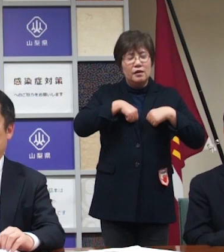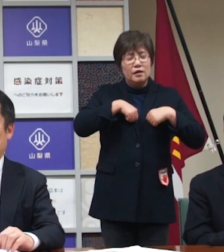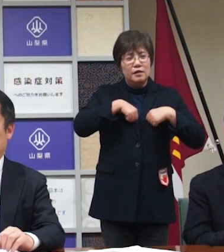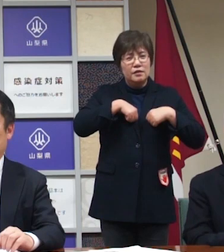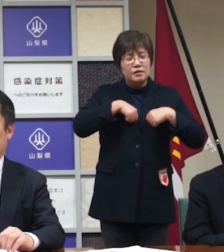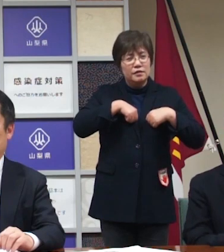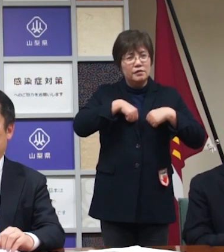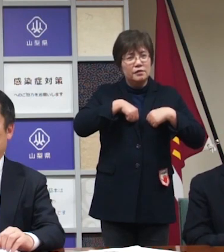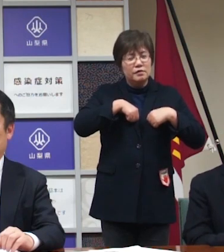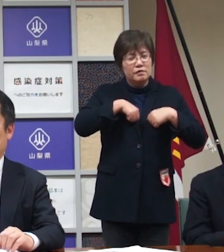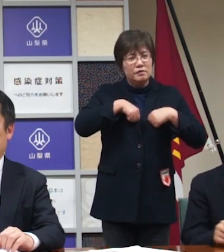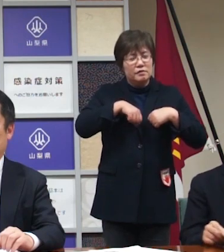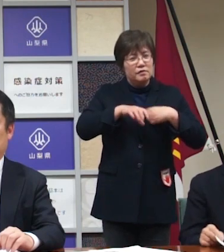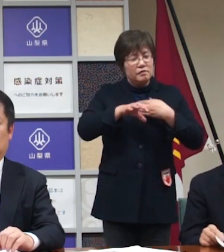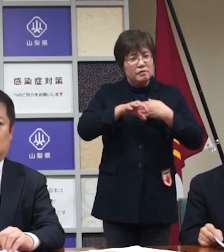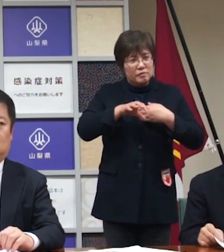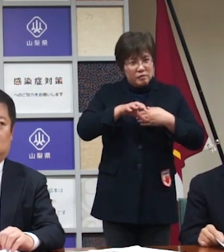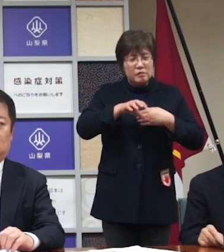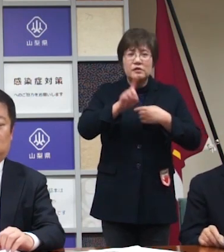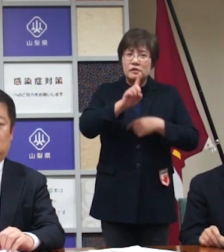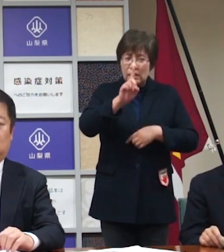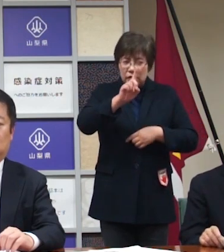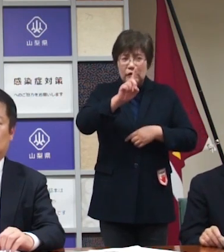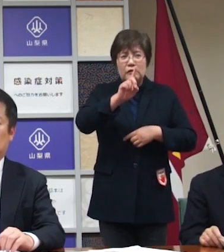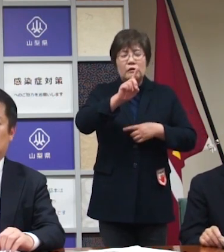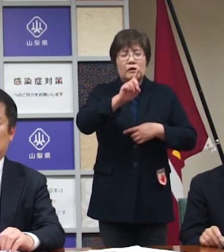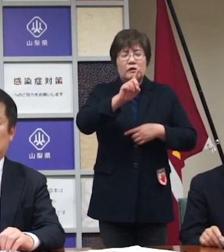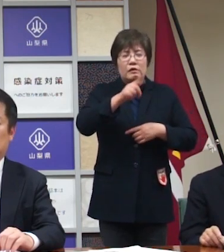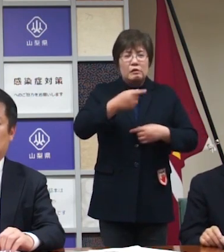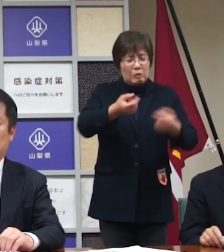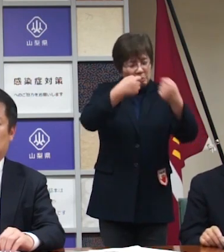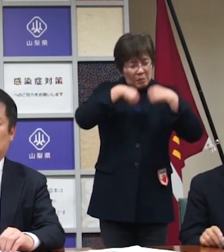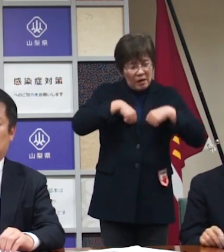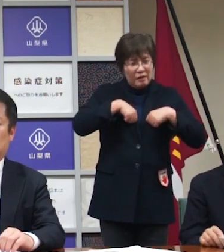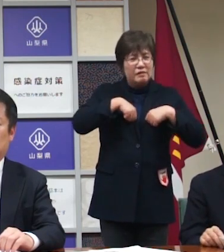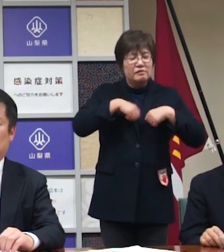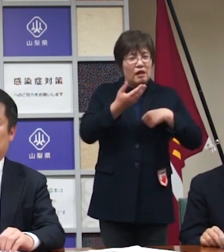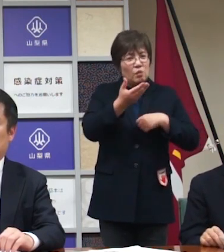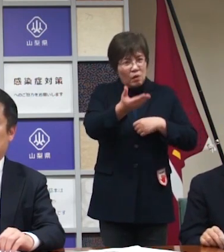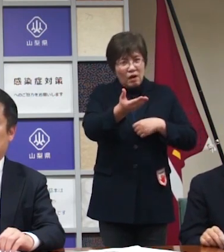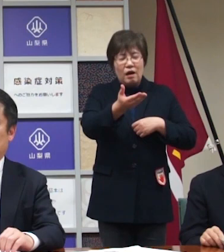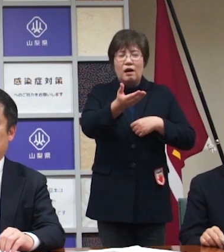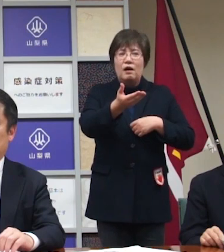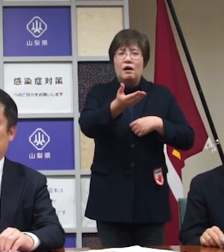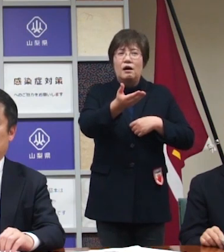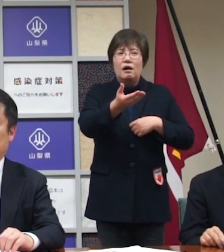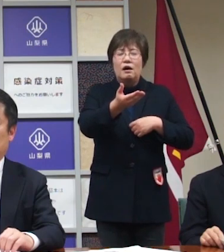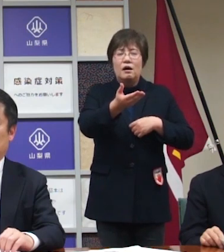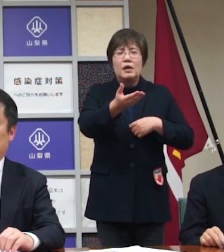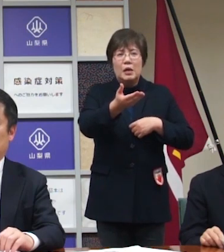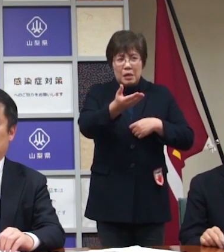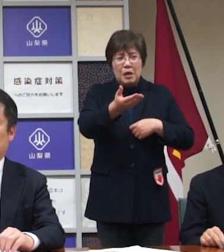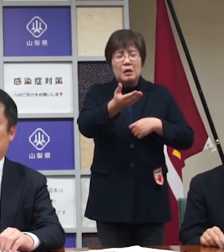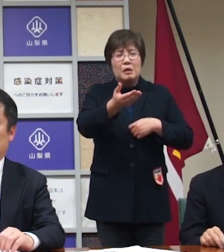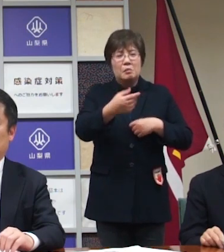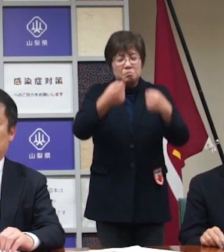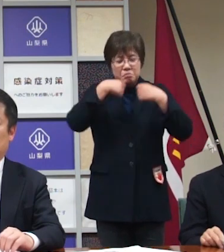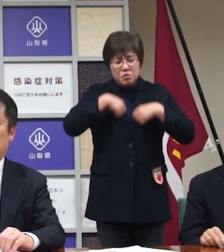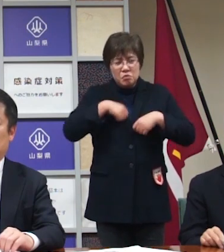源と接触をしたのか、そこはちょっと潜伏期間が長いもんです